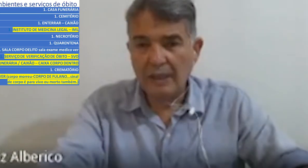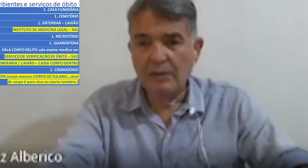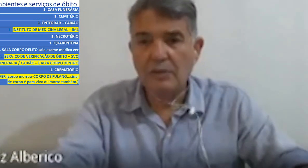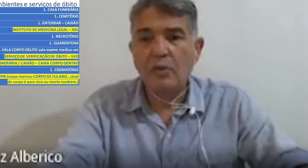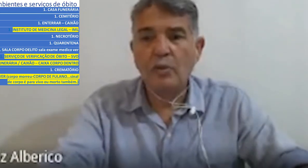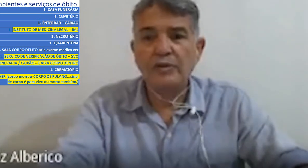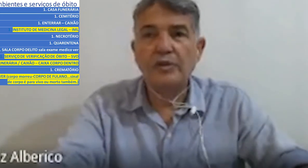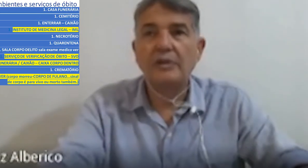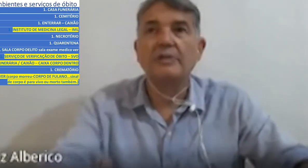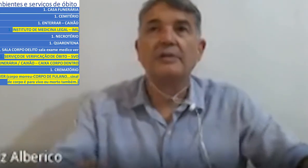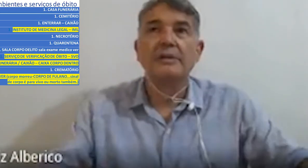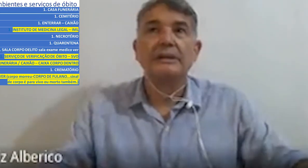lugar onde,